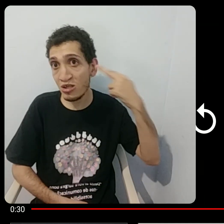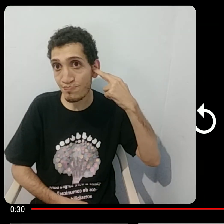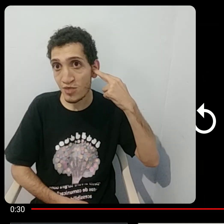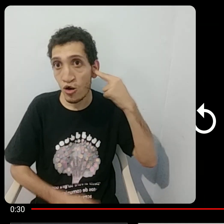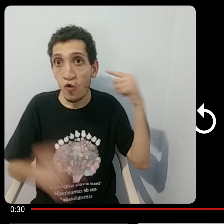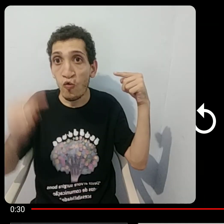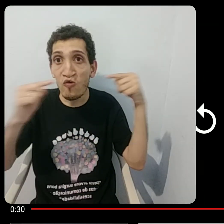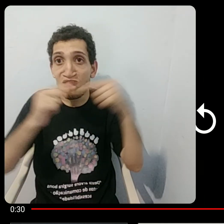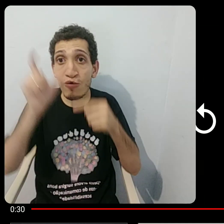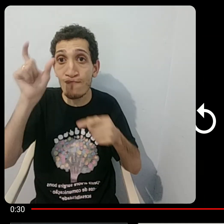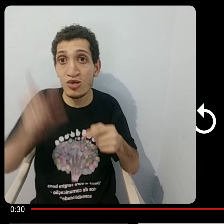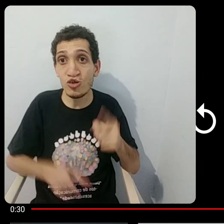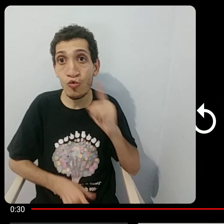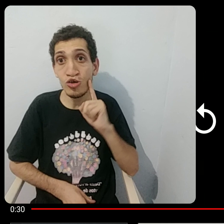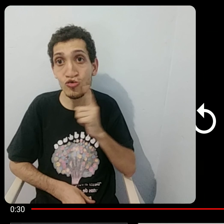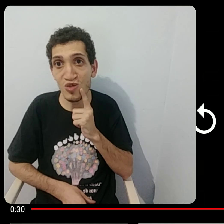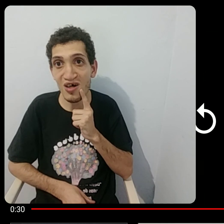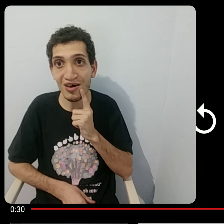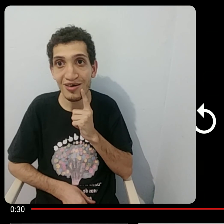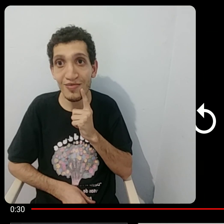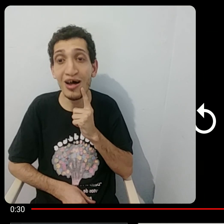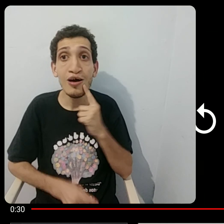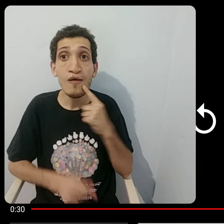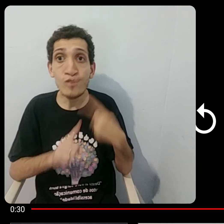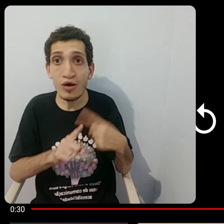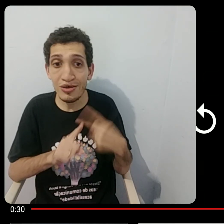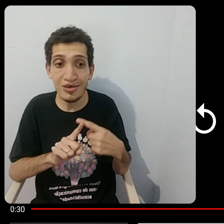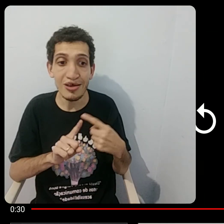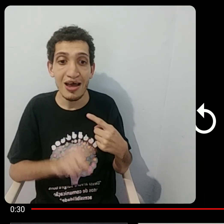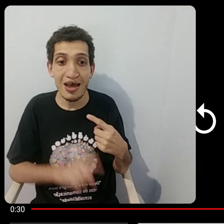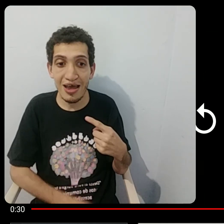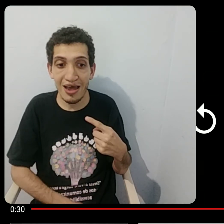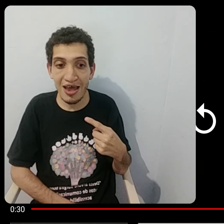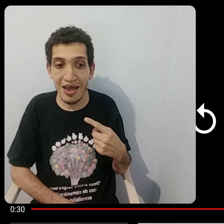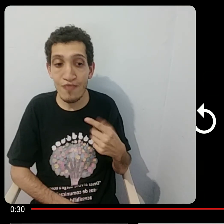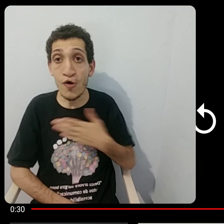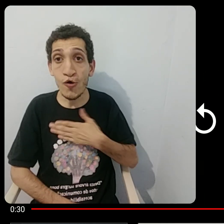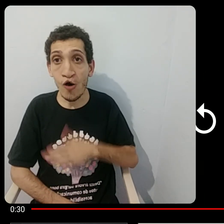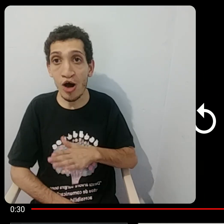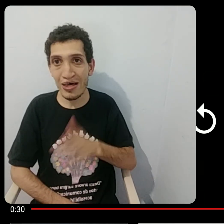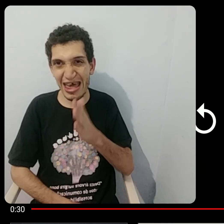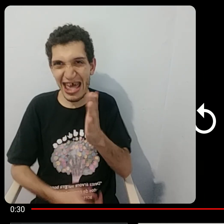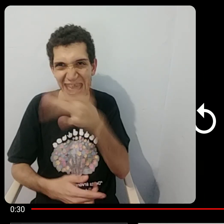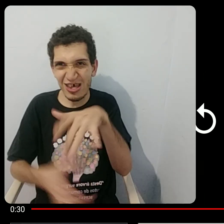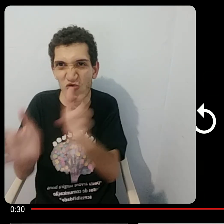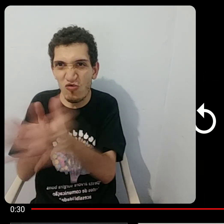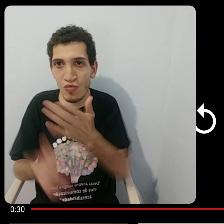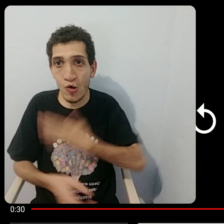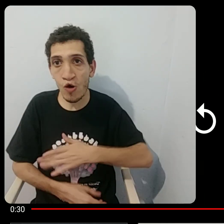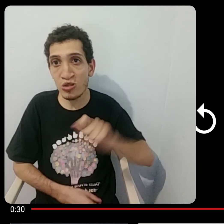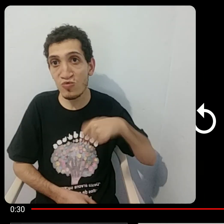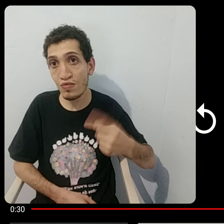aqui, ouvindo a pessoa surda, né? Porque não gosta, esse grupo não gosta do